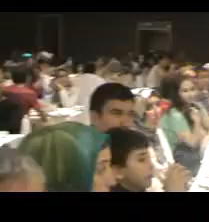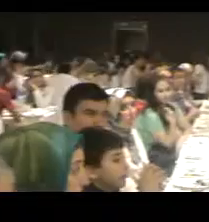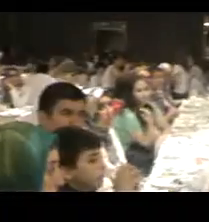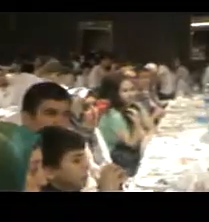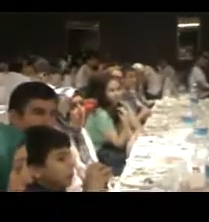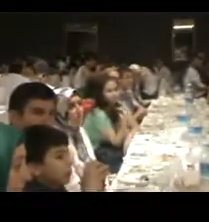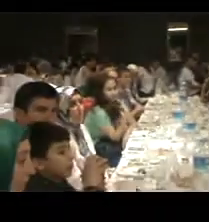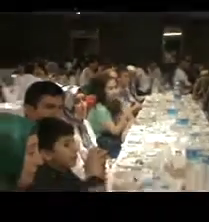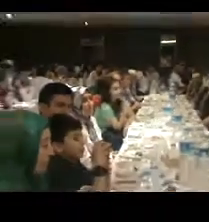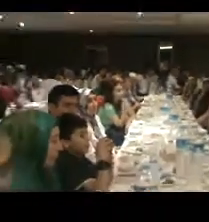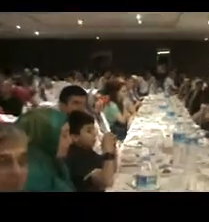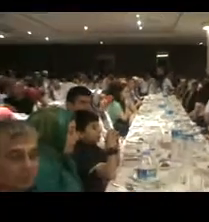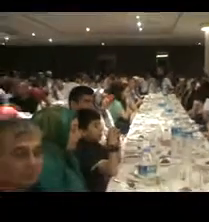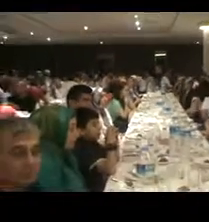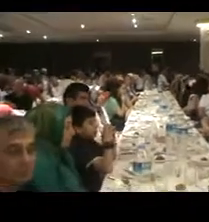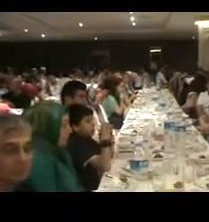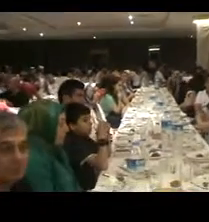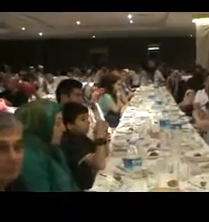yüreklerimizle sizlerle